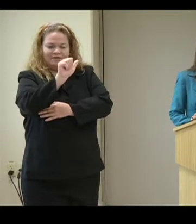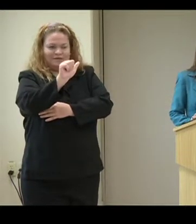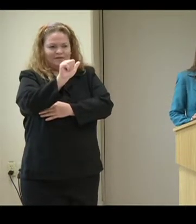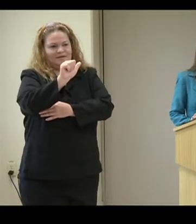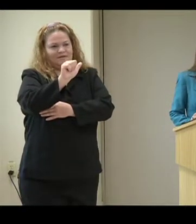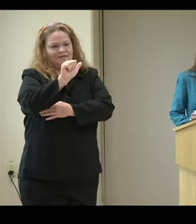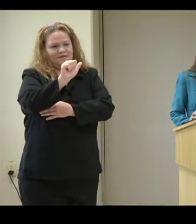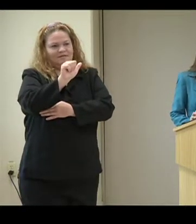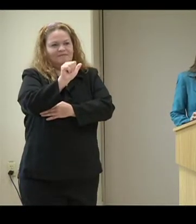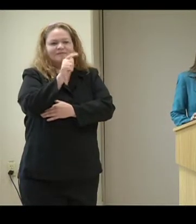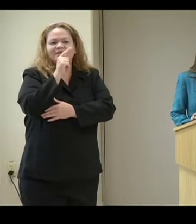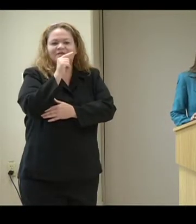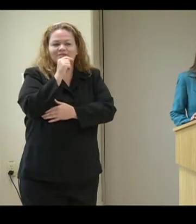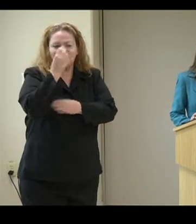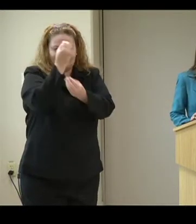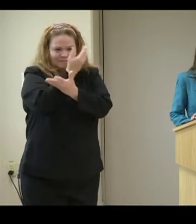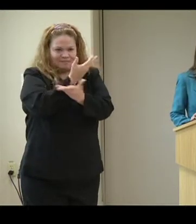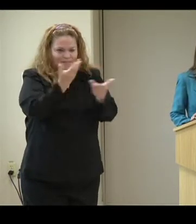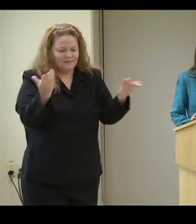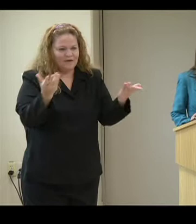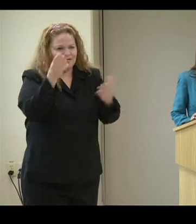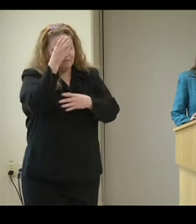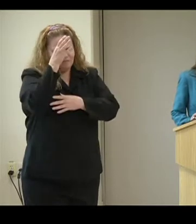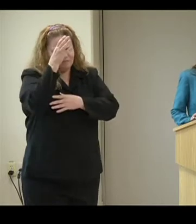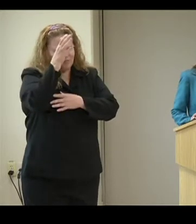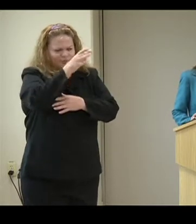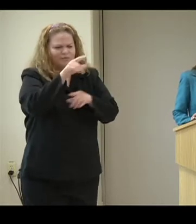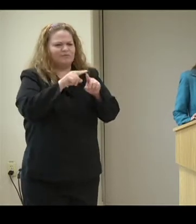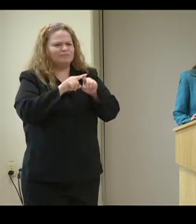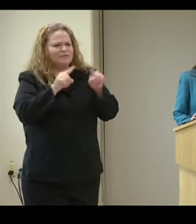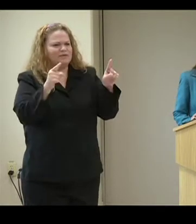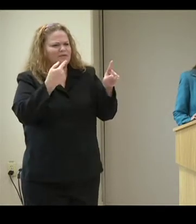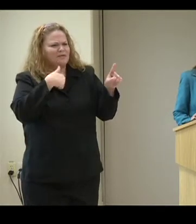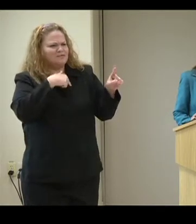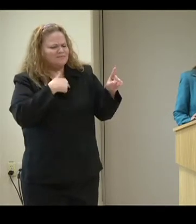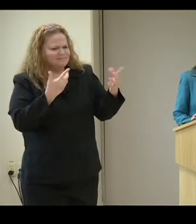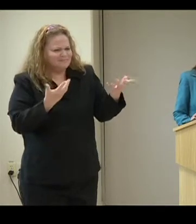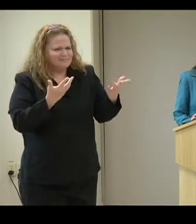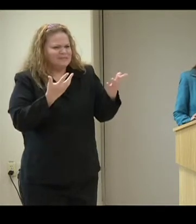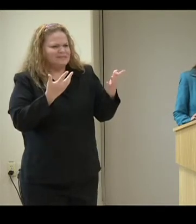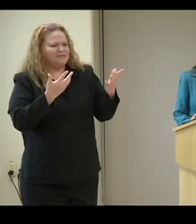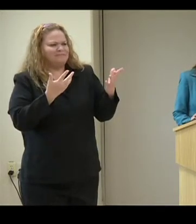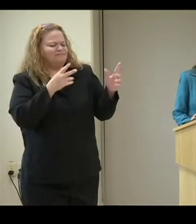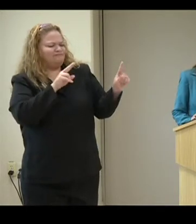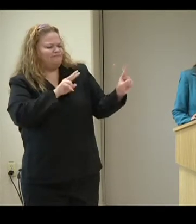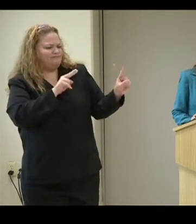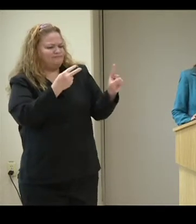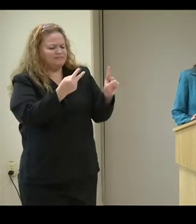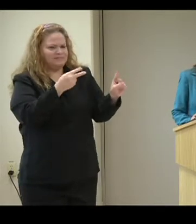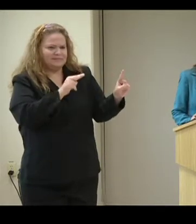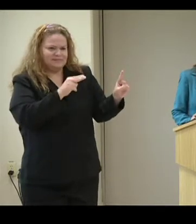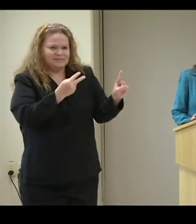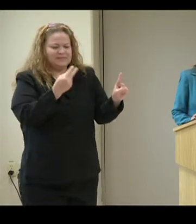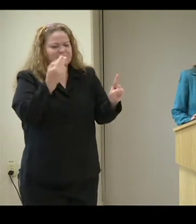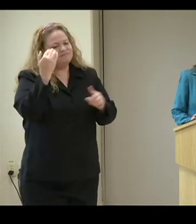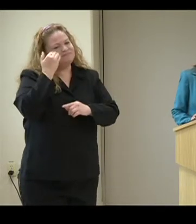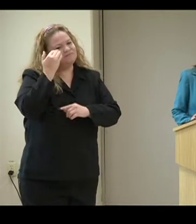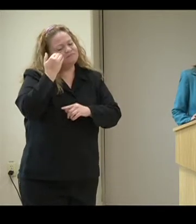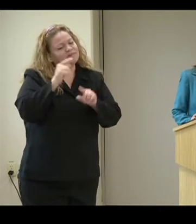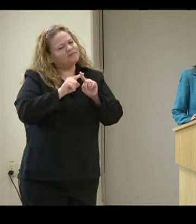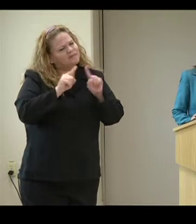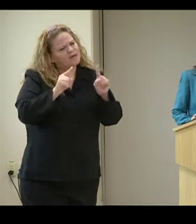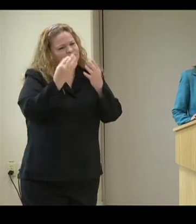a estar ampliando unos conceptos que para algunos de nosotros desde nuestras disciplinas ya conocemos